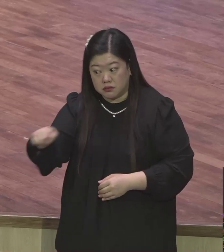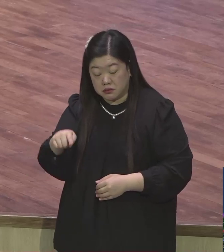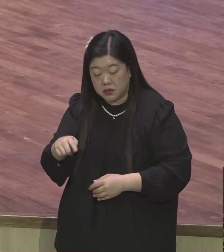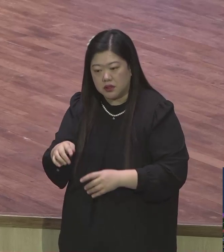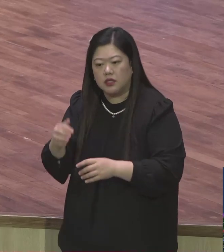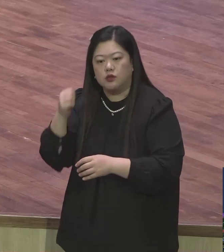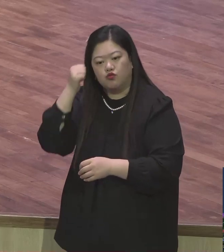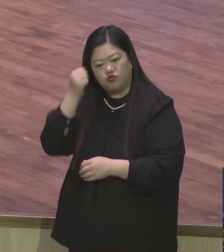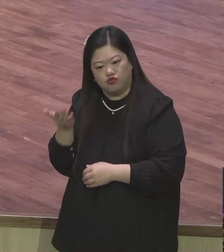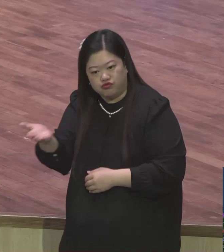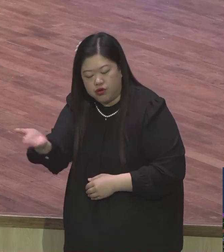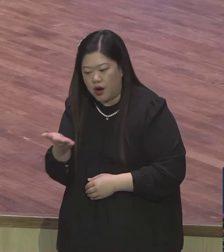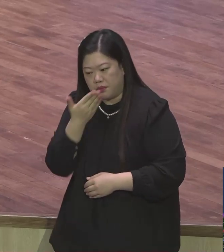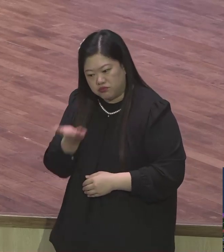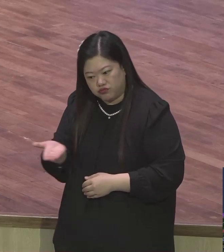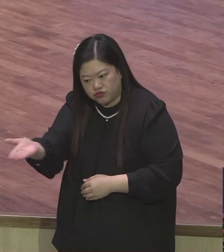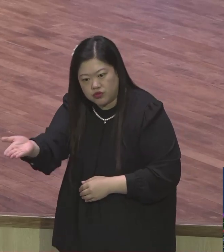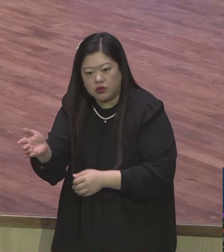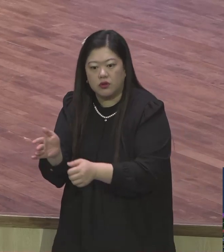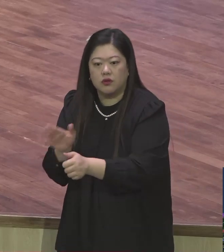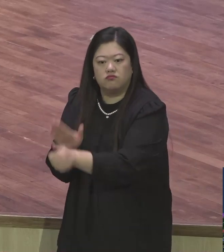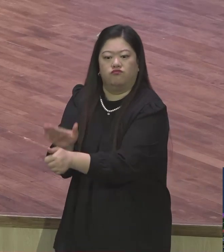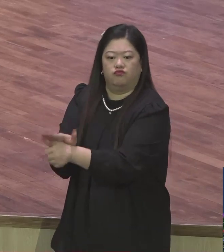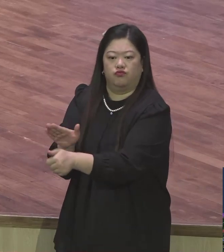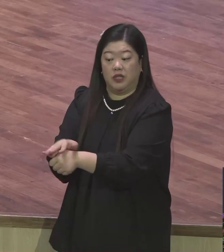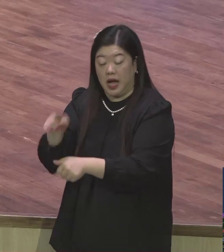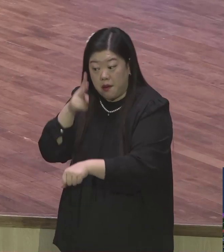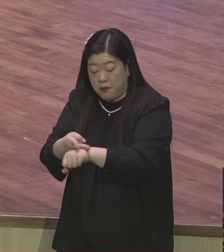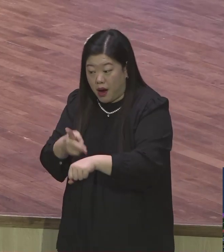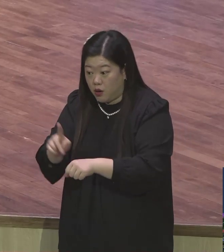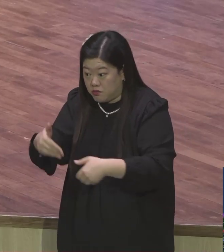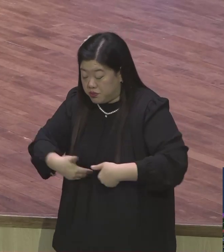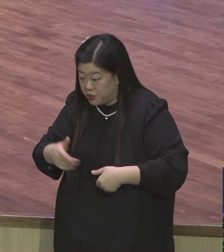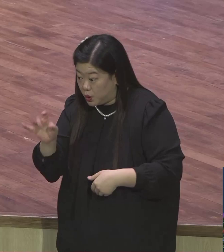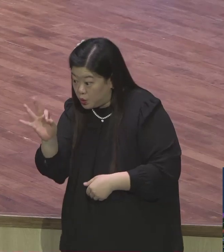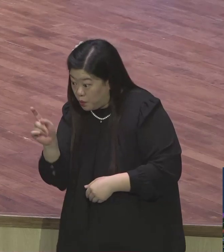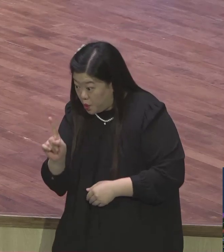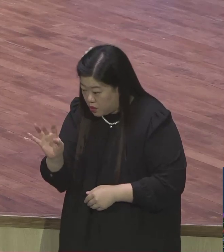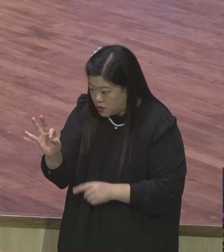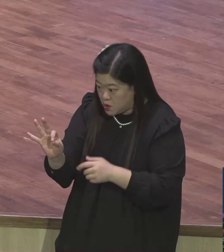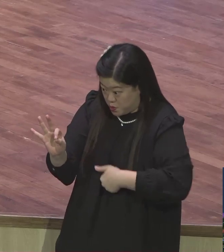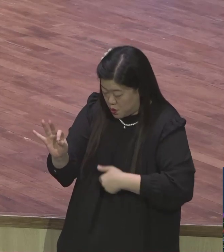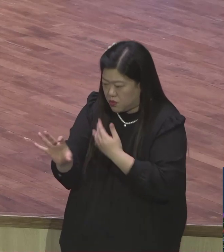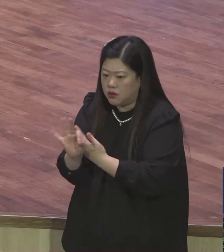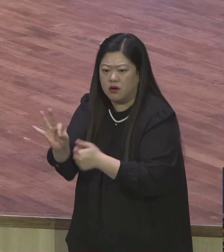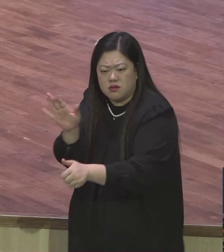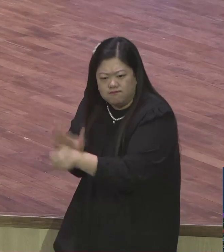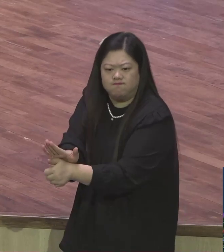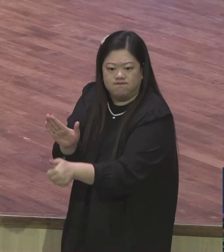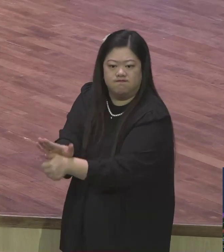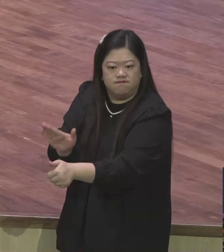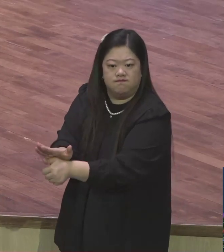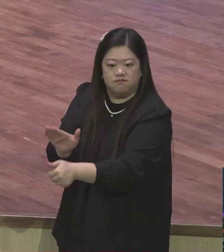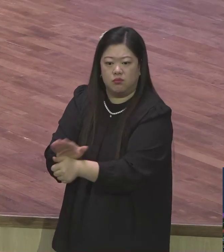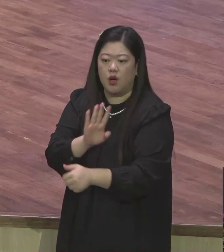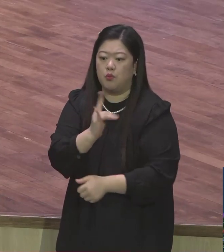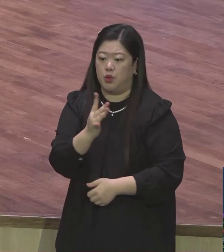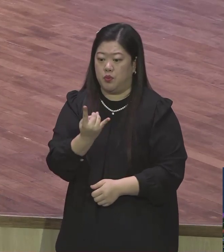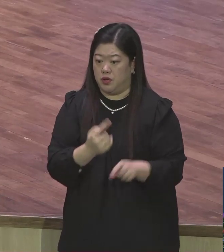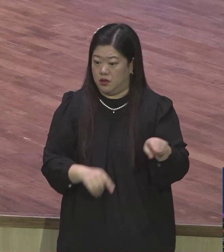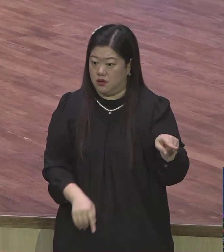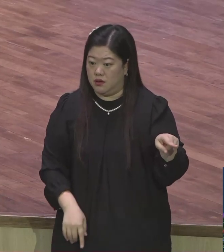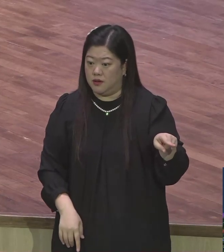이걸 바탕으로 바울과 바울팀의 사역을 위해서 경제적으로 적극적으로 섬겼던 겁니다.